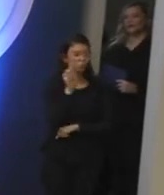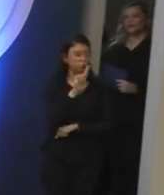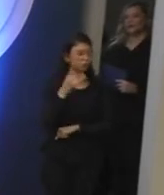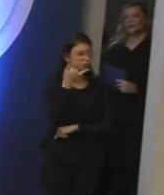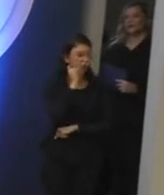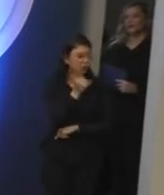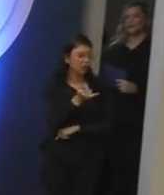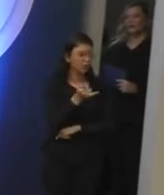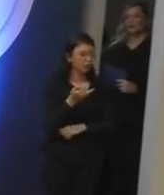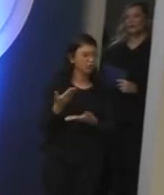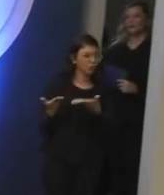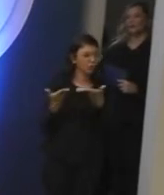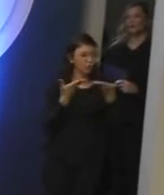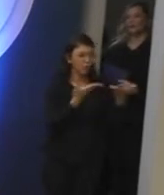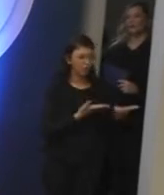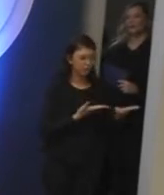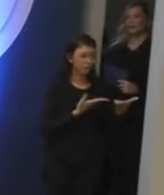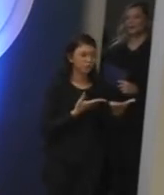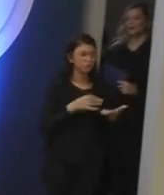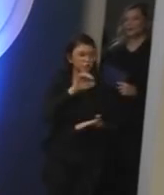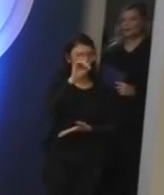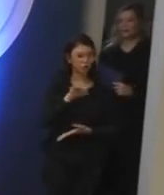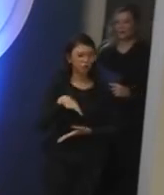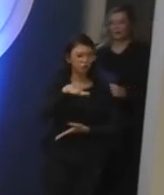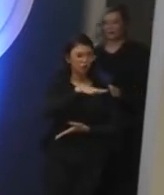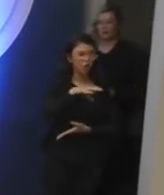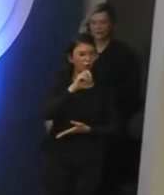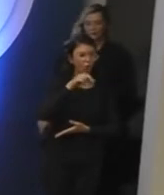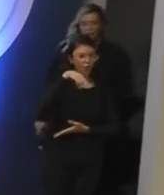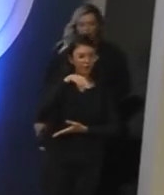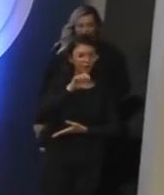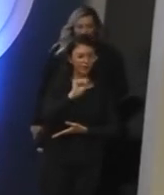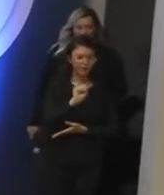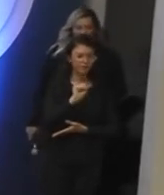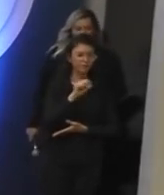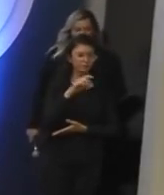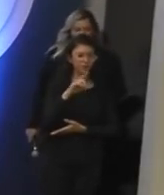o diretor-geral da ONS, Luiz Carlos Siocchi.